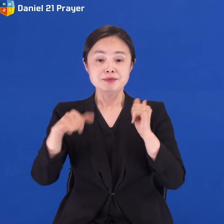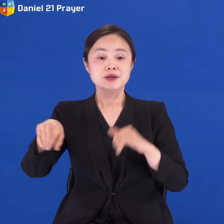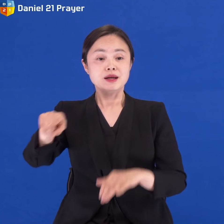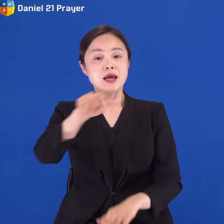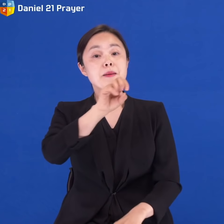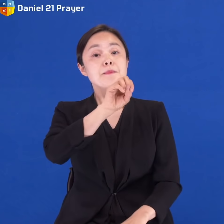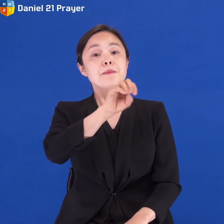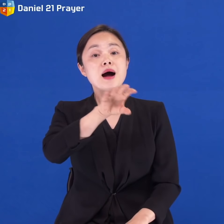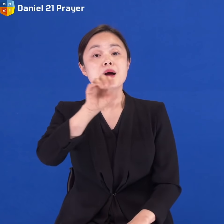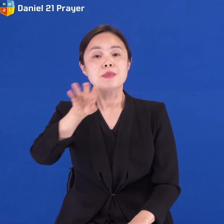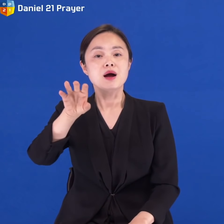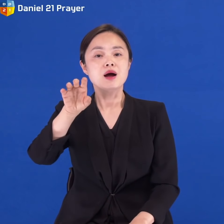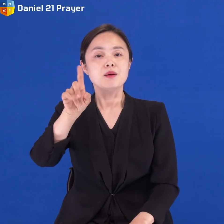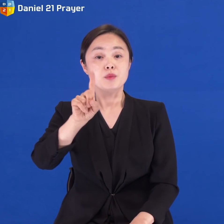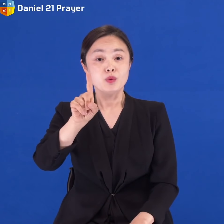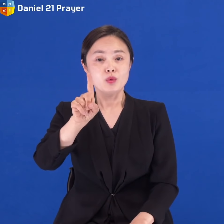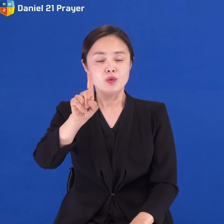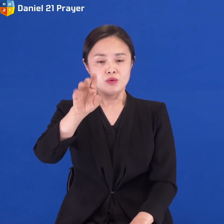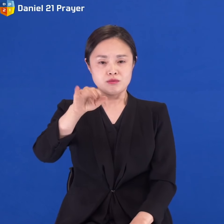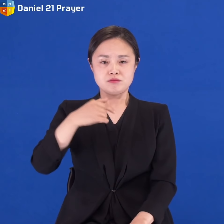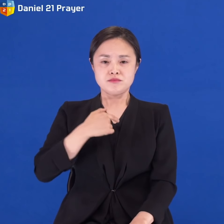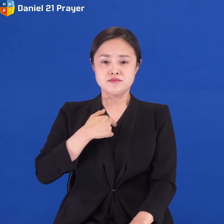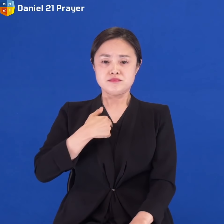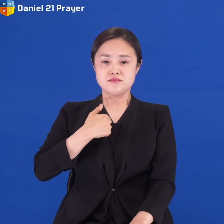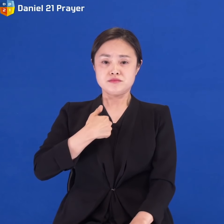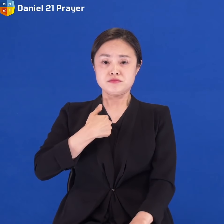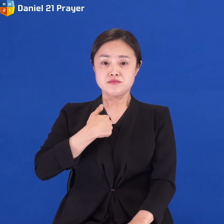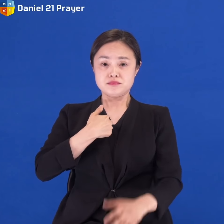아들이 한 명 더 있었습니다.